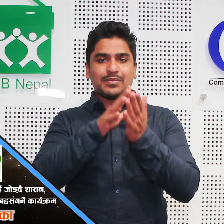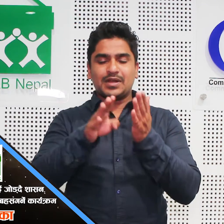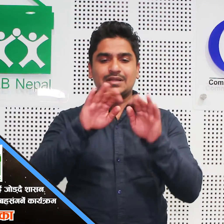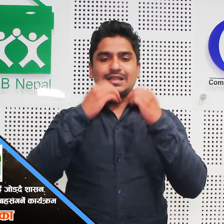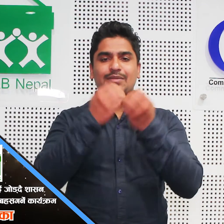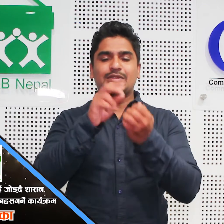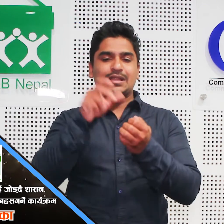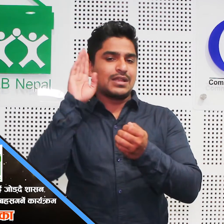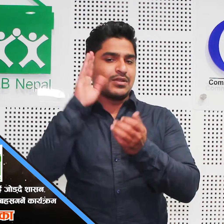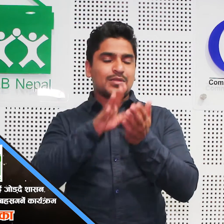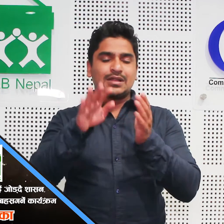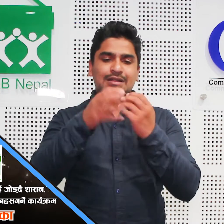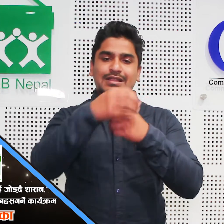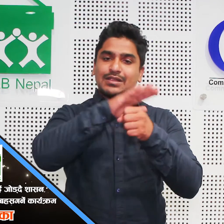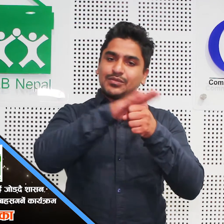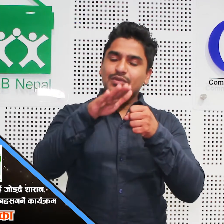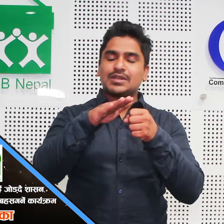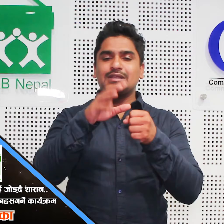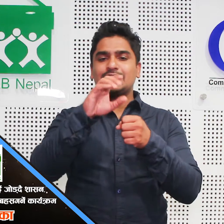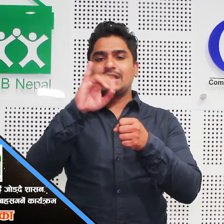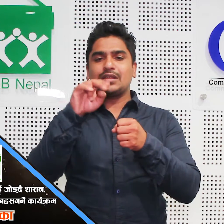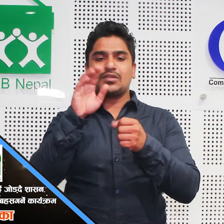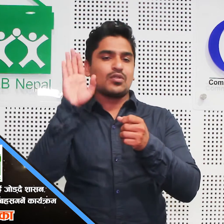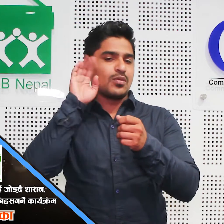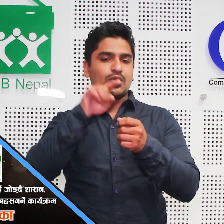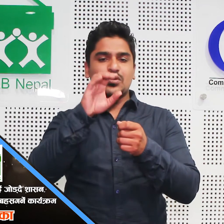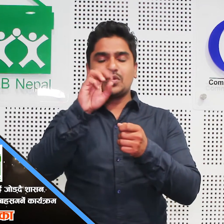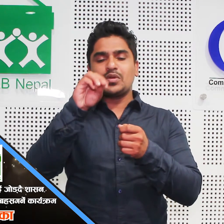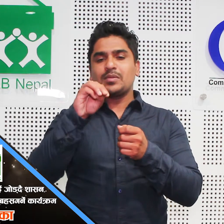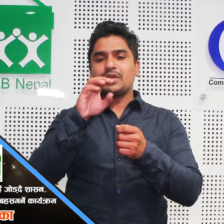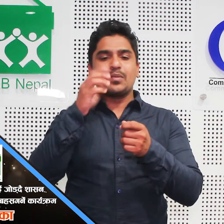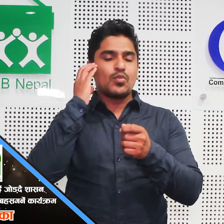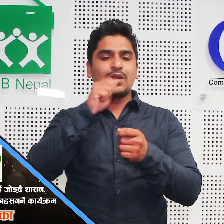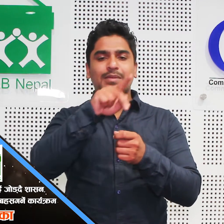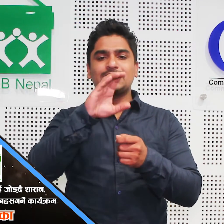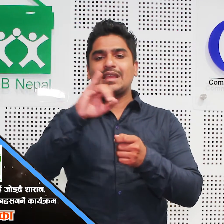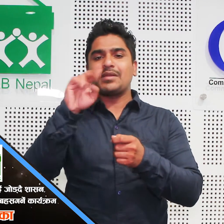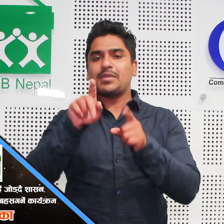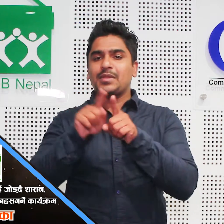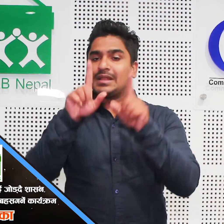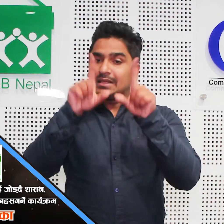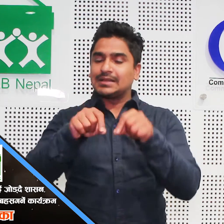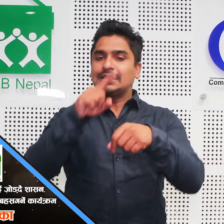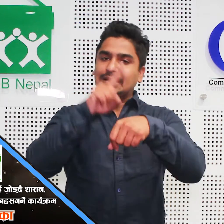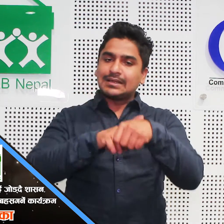सामुदायिक रेडियोबाट देशैभरि सीआईएन खबर .com र मोबाइल एप सीआईएनमा पनि चाहेको बेला विश्वभरि नै सुन्न